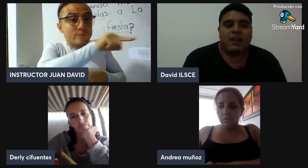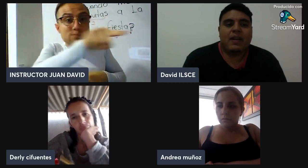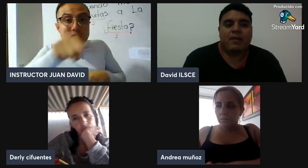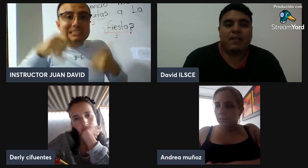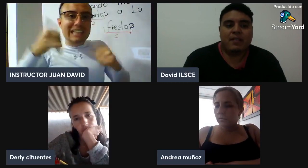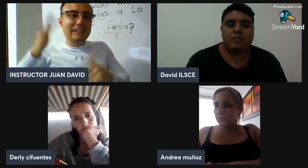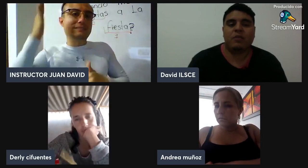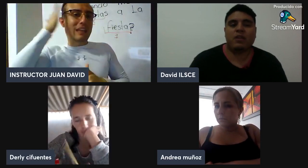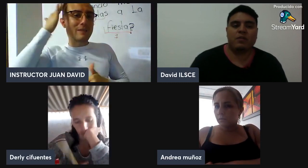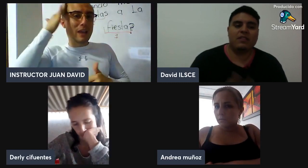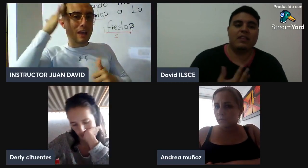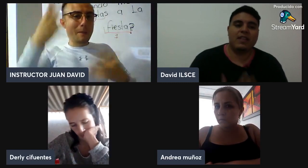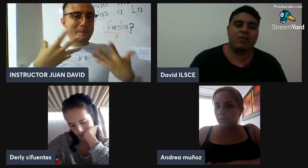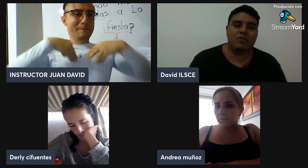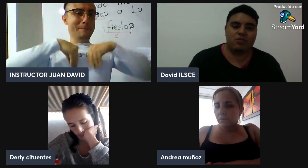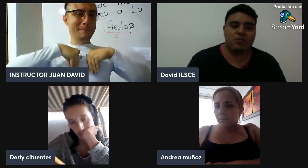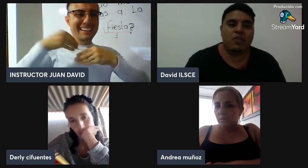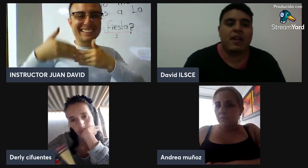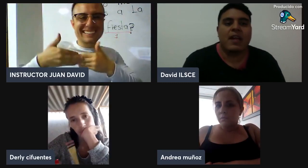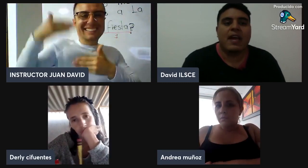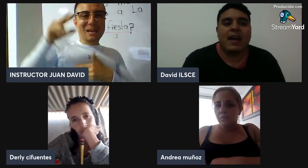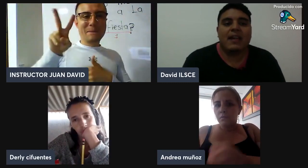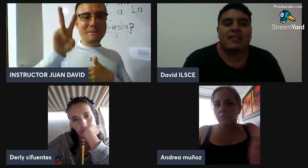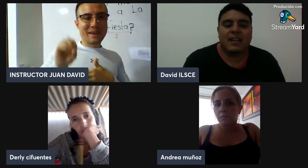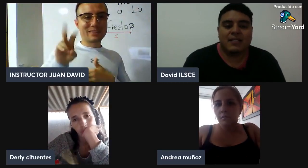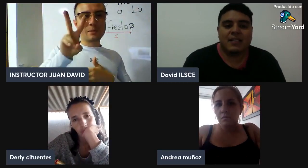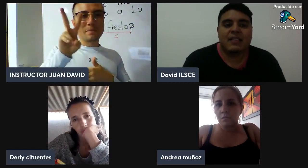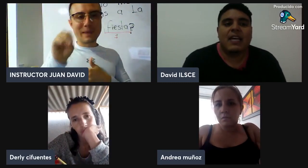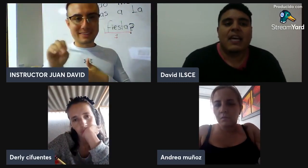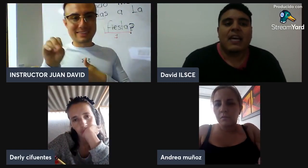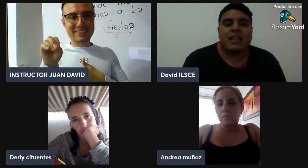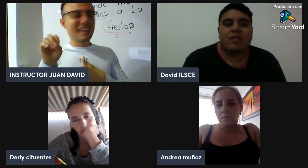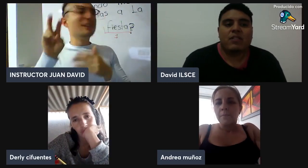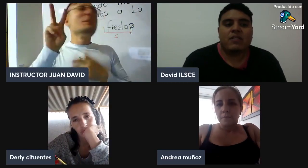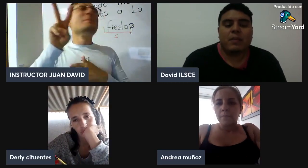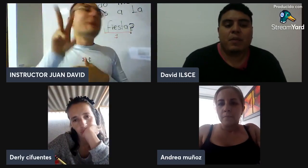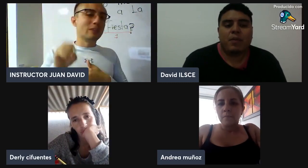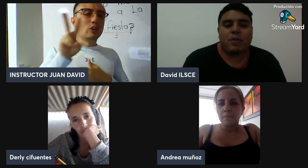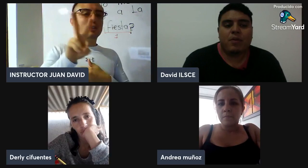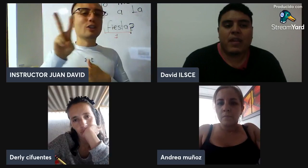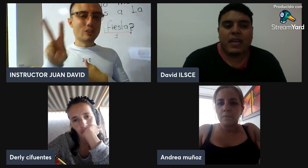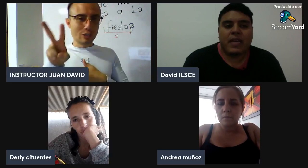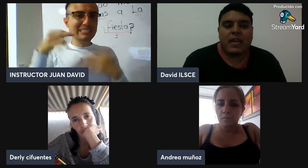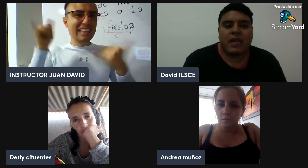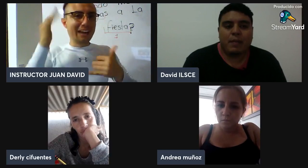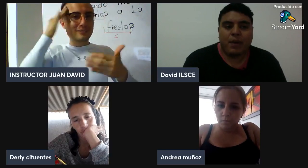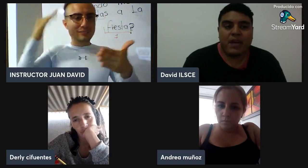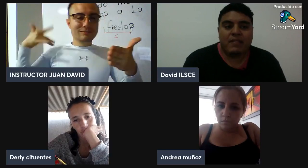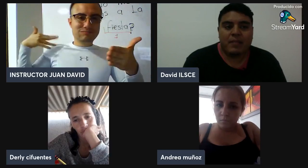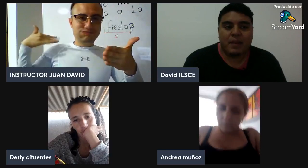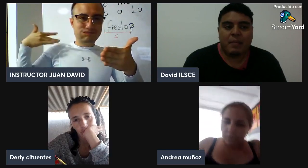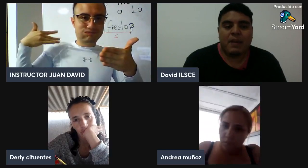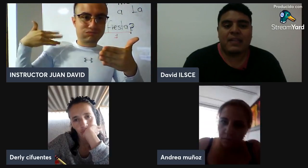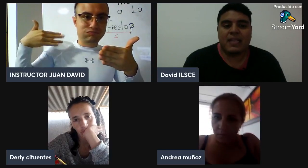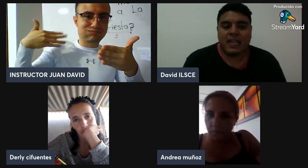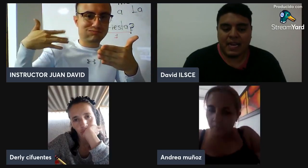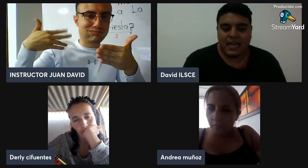lengua de señas porque me ha centrado mucho a las clases entonces te propongo que puedas también practicar